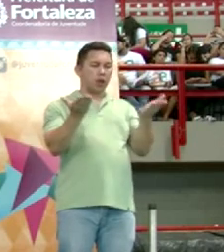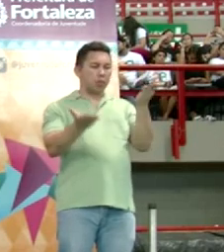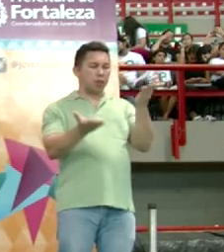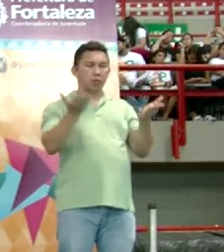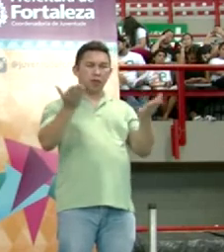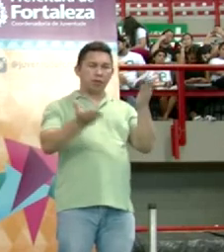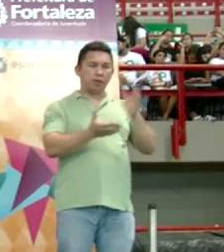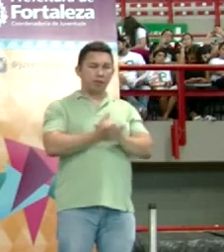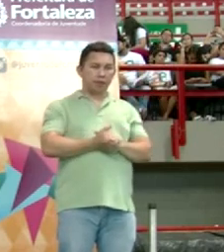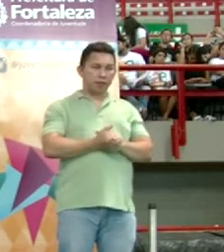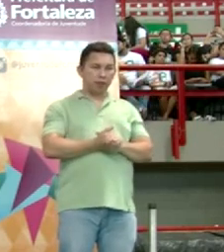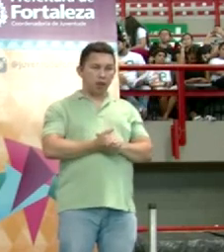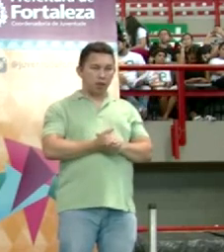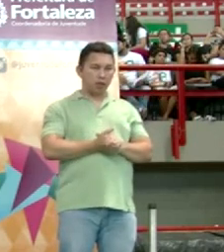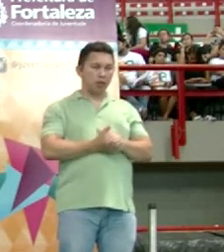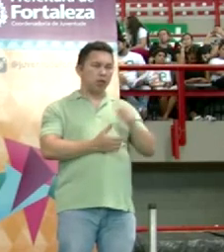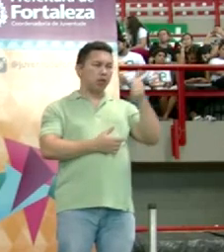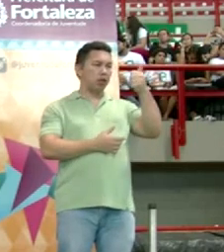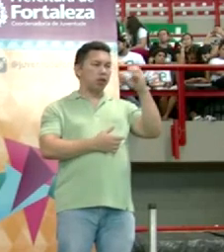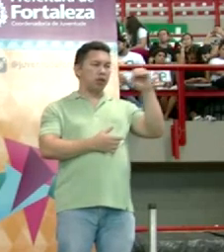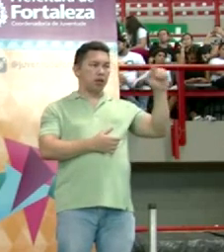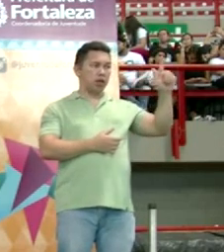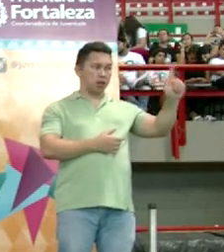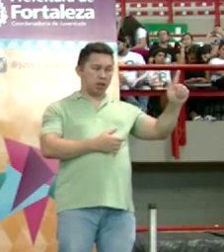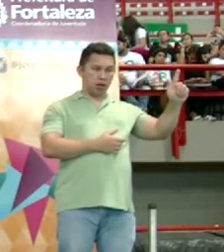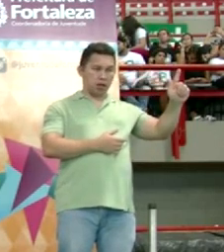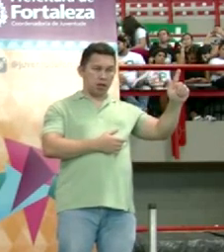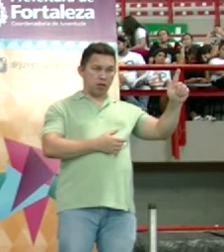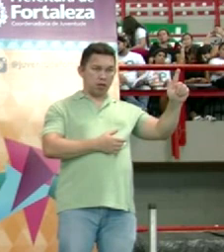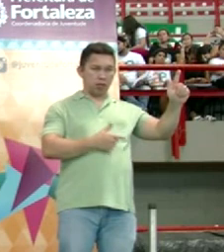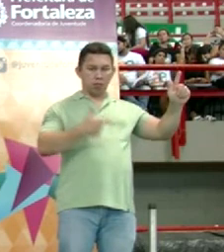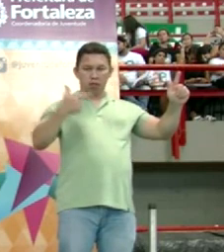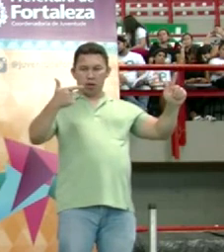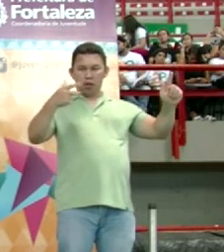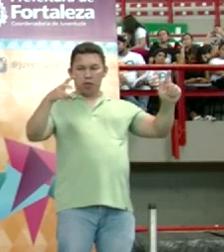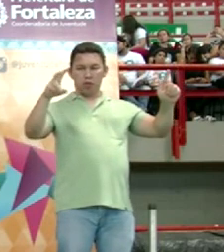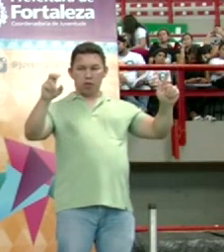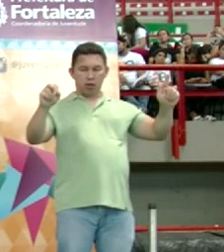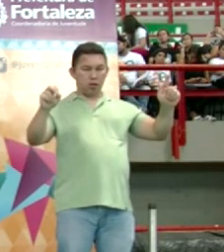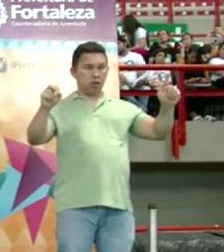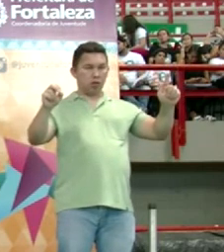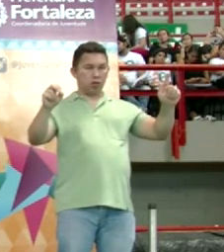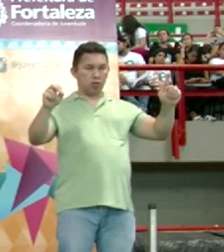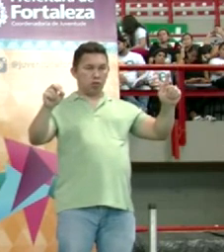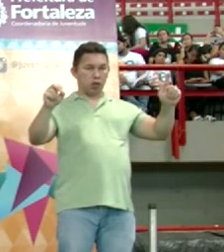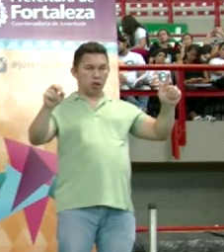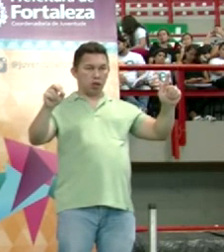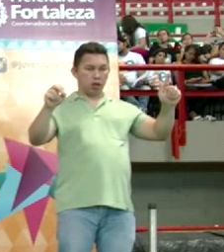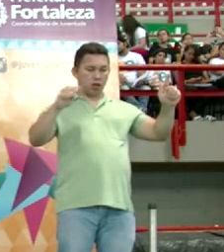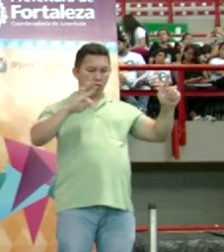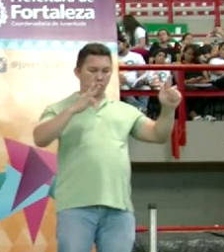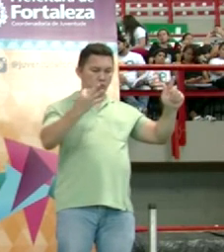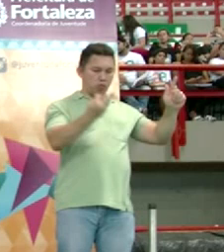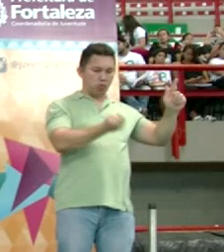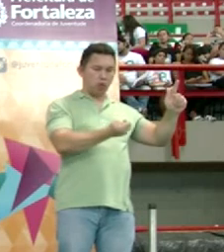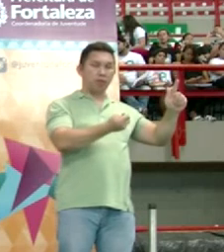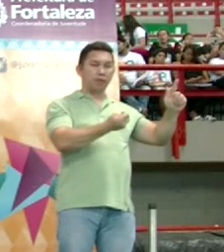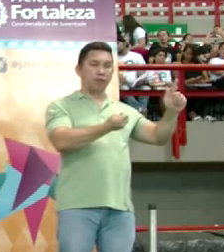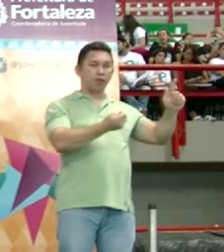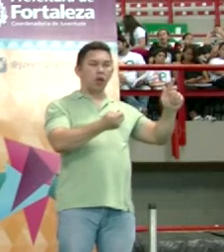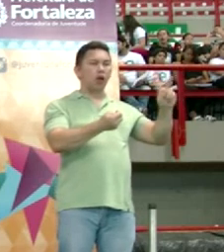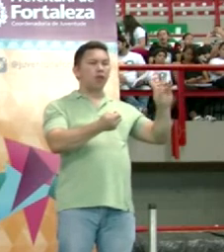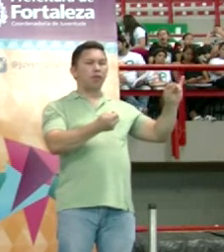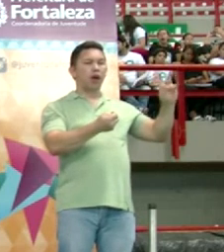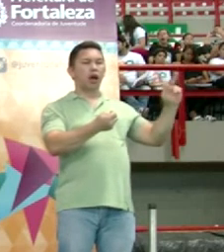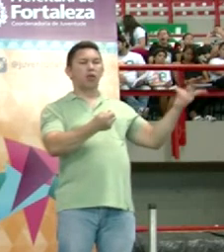proporção? 100 de açúcar para 250 do geral, do todo. Tá certo? O que